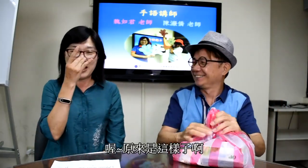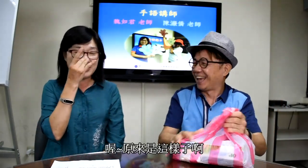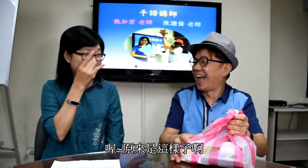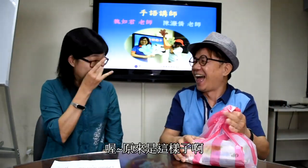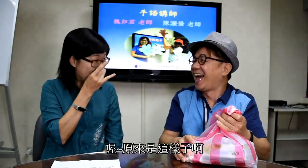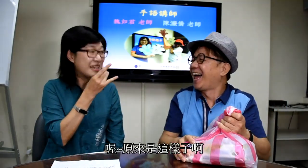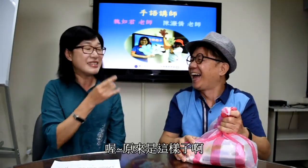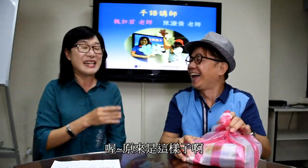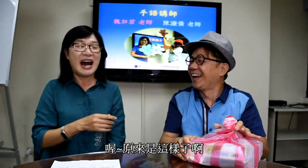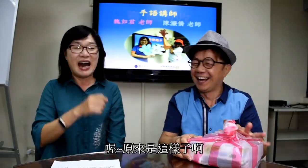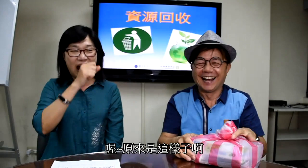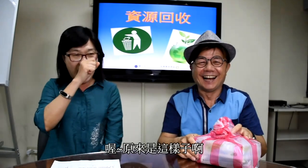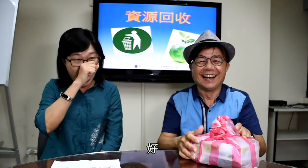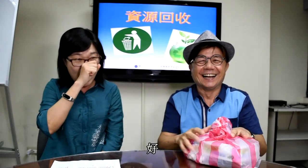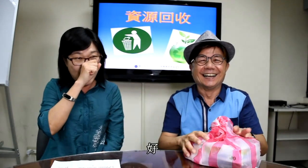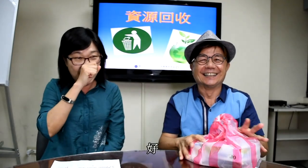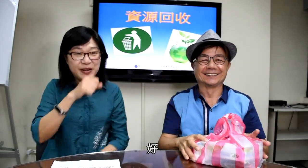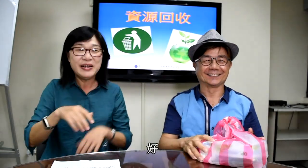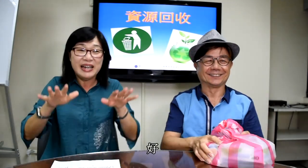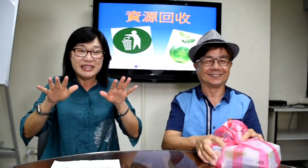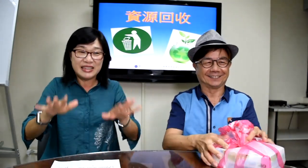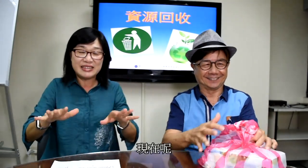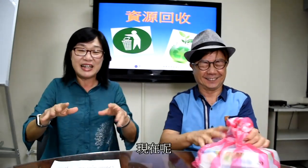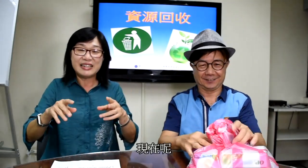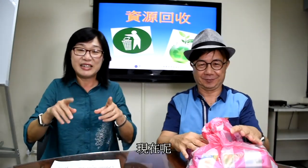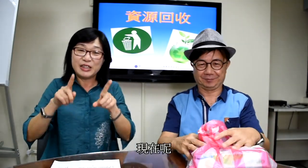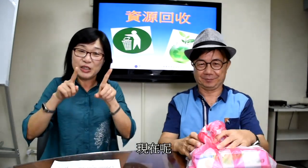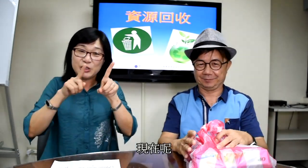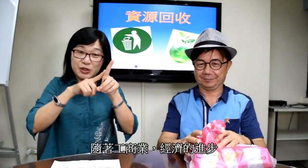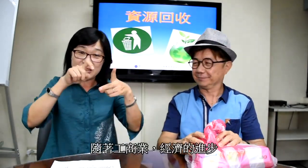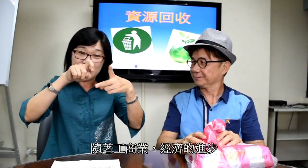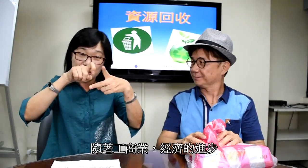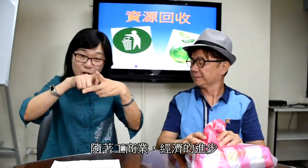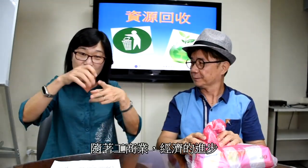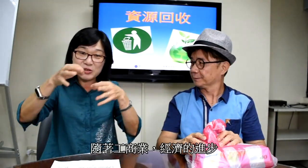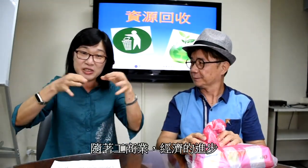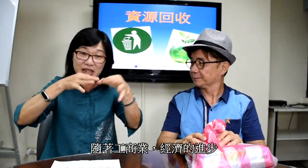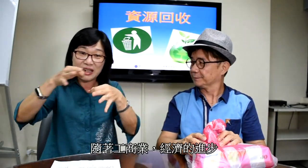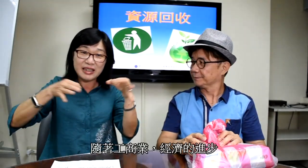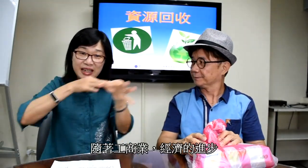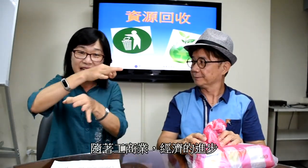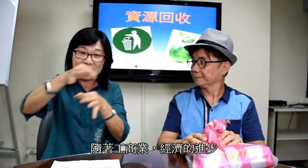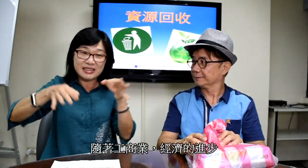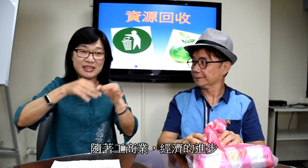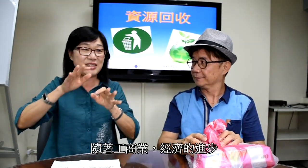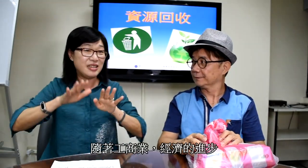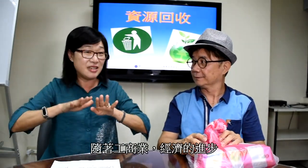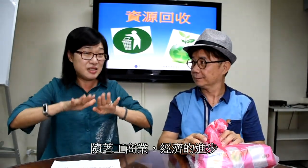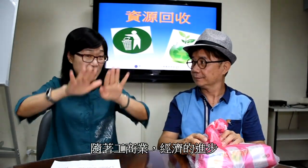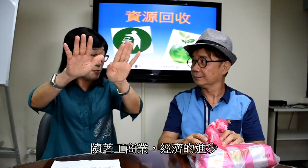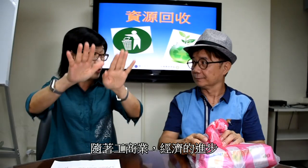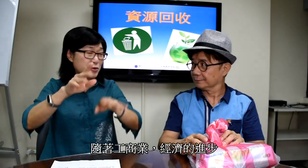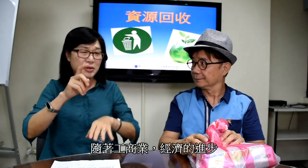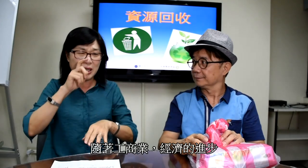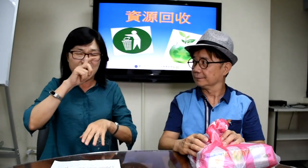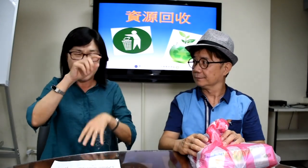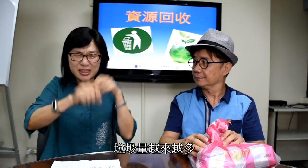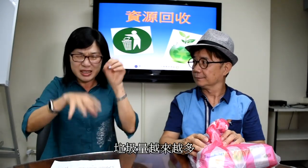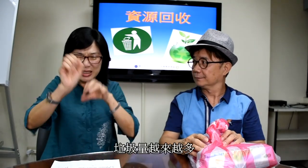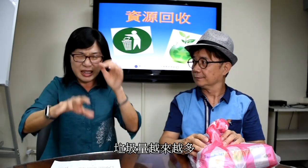是这样子啦。好，现在呢，随着工商业经济的进步，垃圾